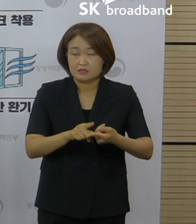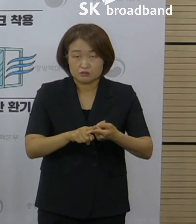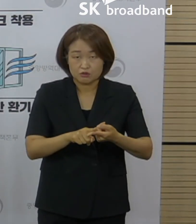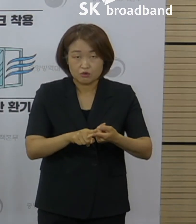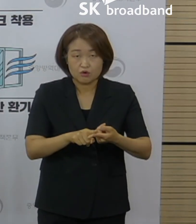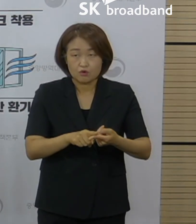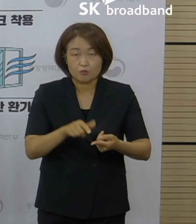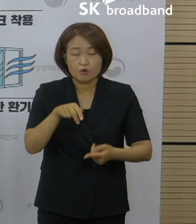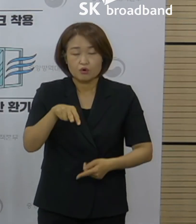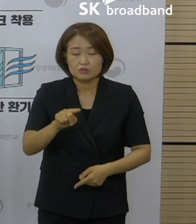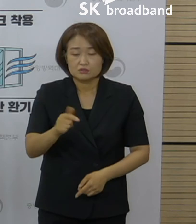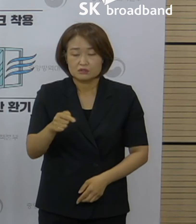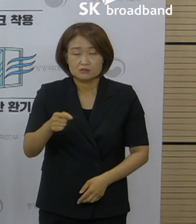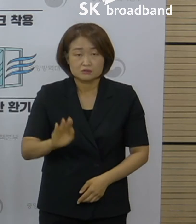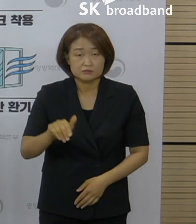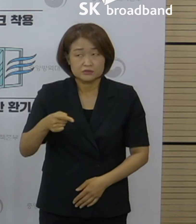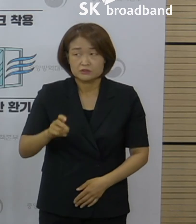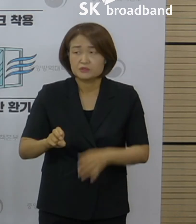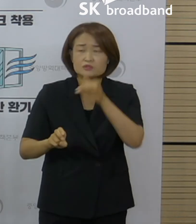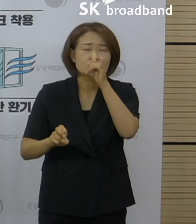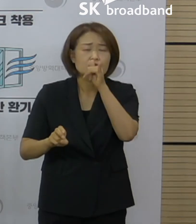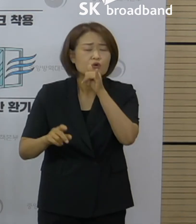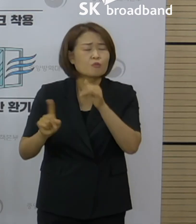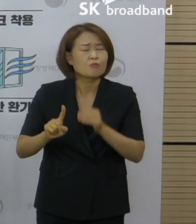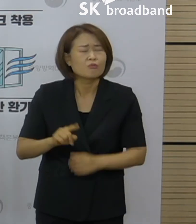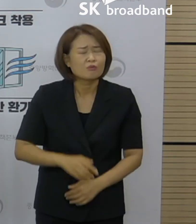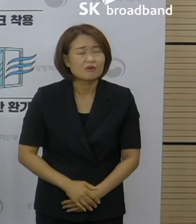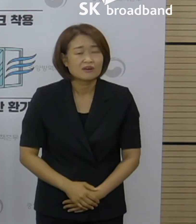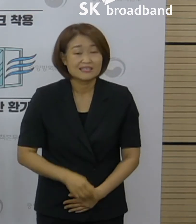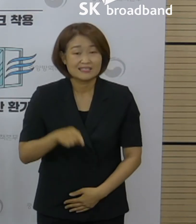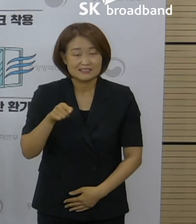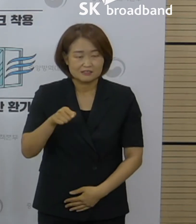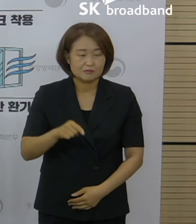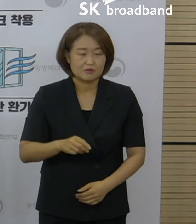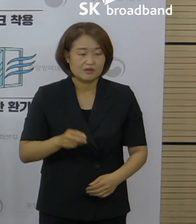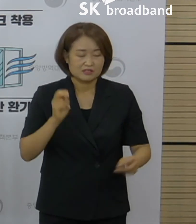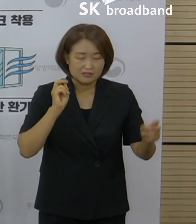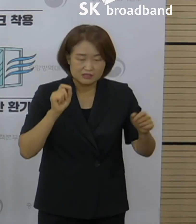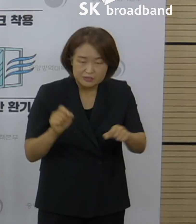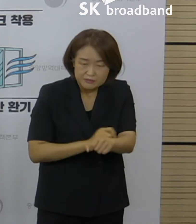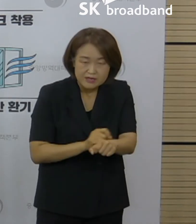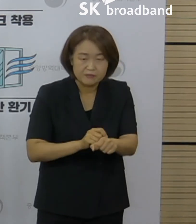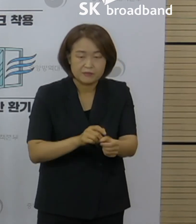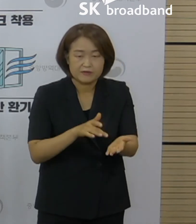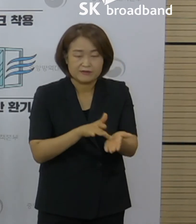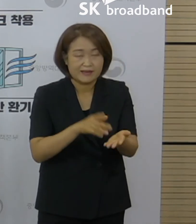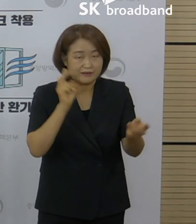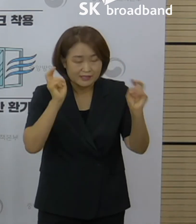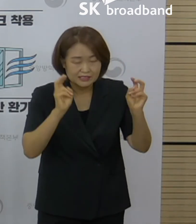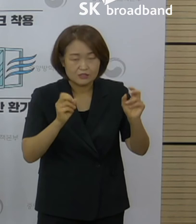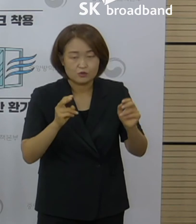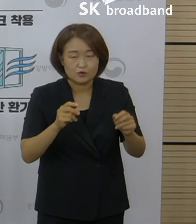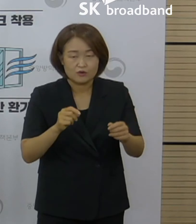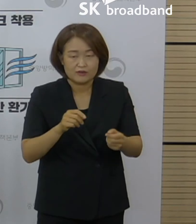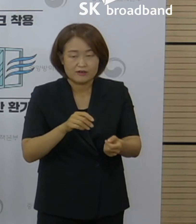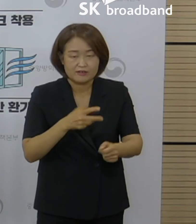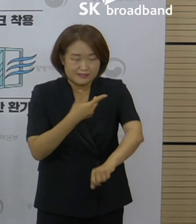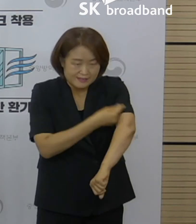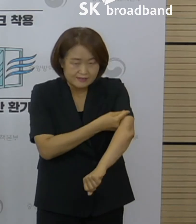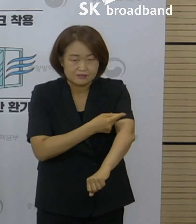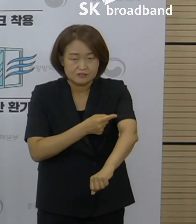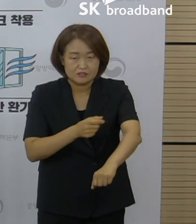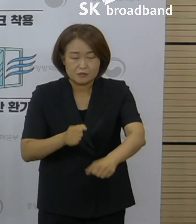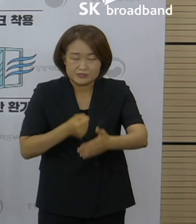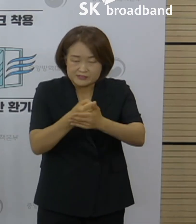했습니다. 예, 국산 백신 성급금은 이제 특정 제약사라든지 특정 백신이 정해져 있는 것이 아니고 향후에 이제 개발